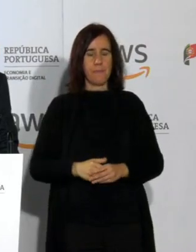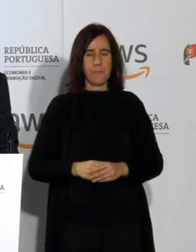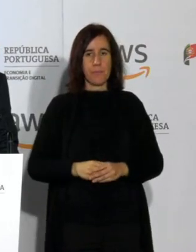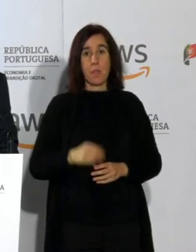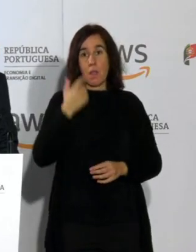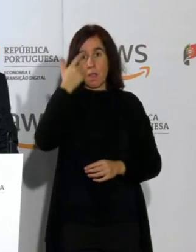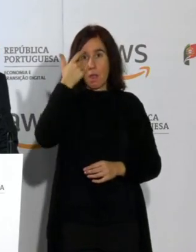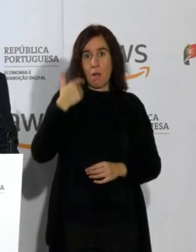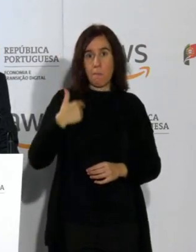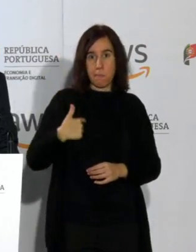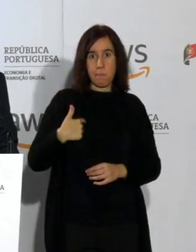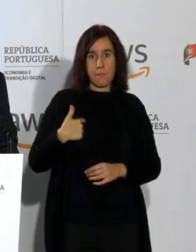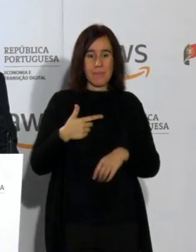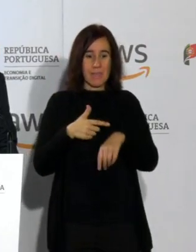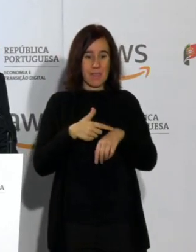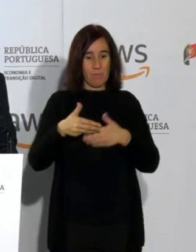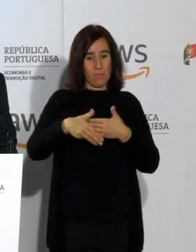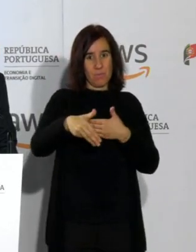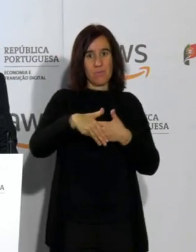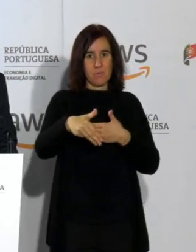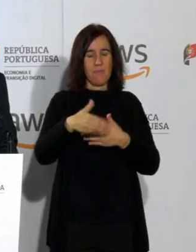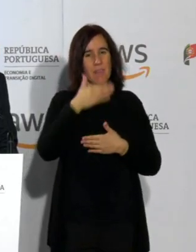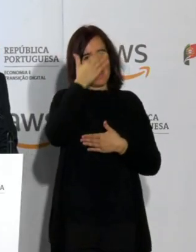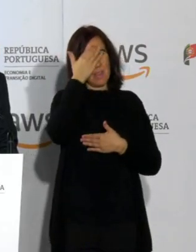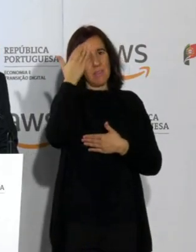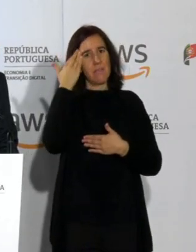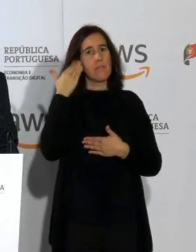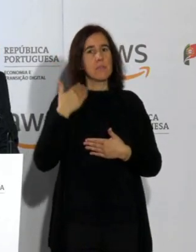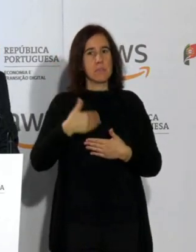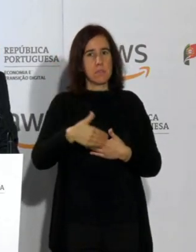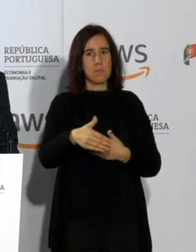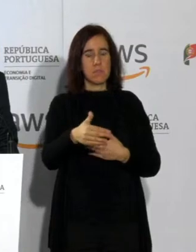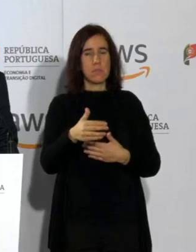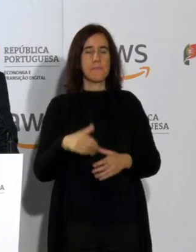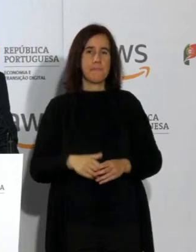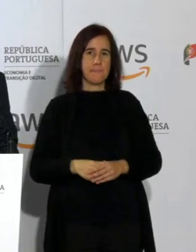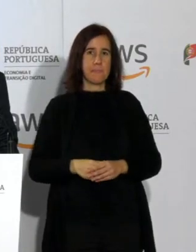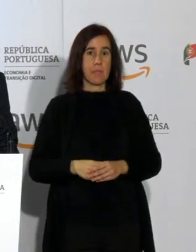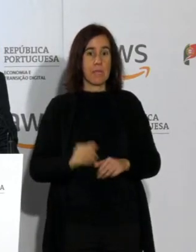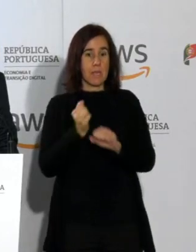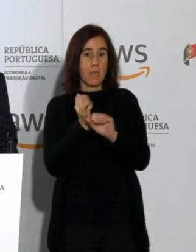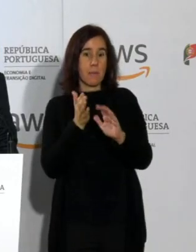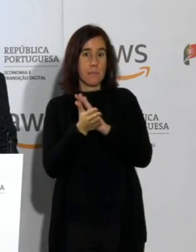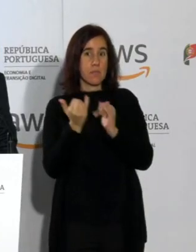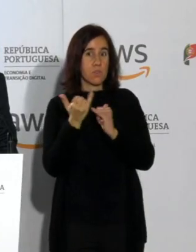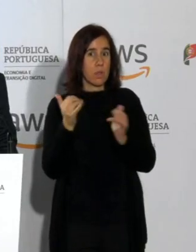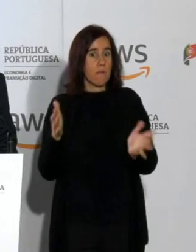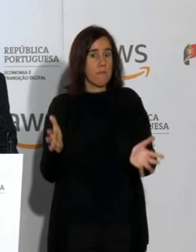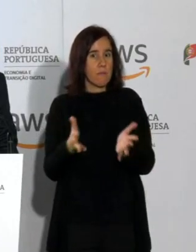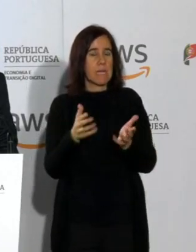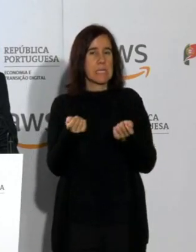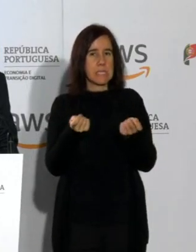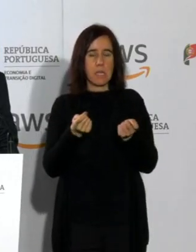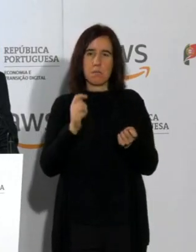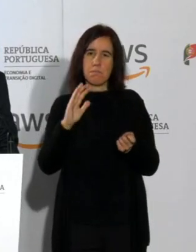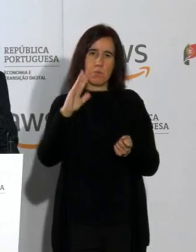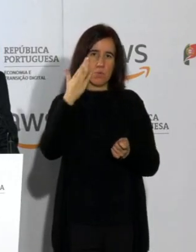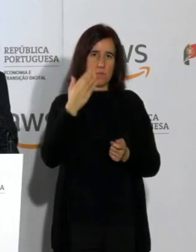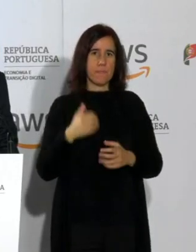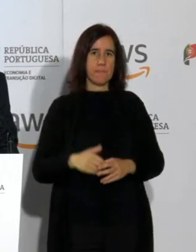Sabemos que os tempos que se avizinham serão difíceis. A promoção do emprego digital é, por isso, fundamental.